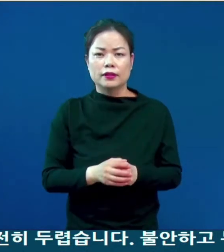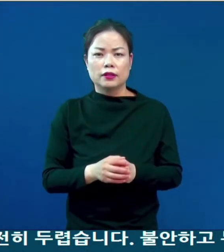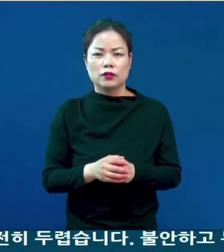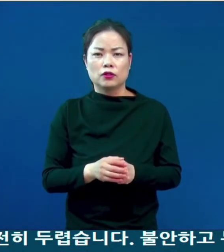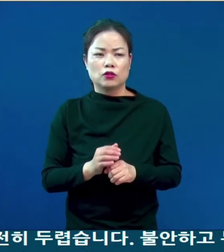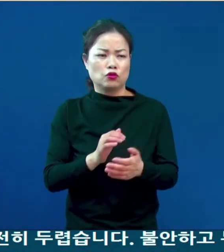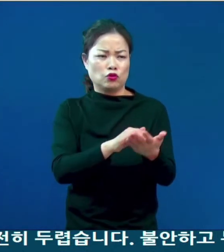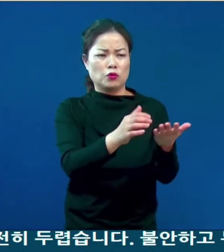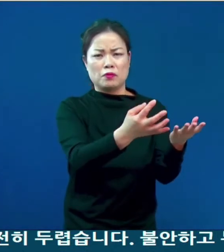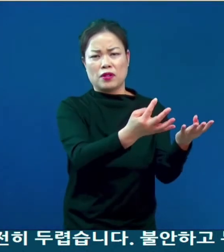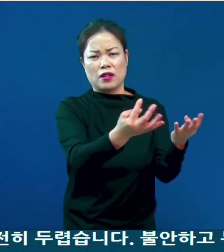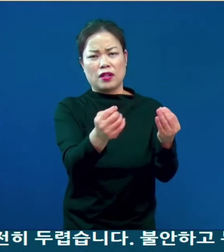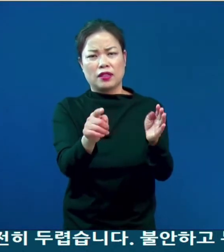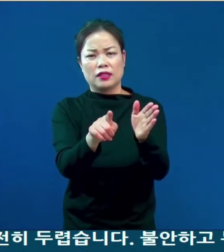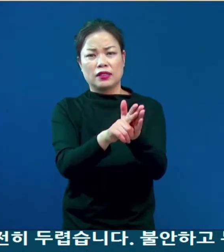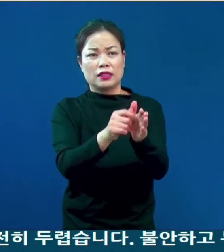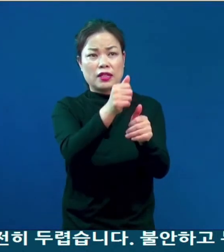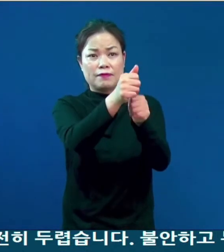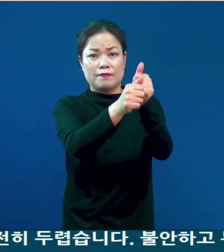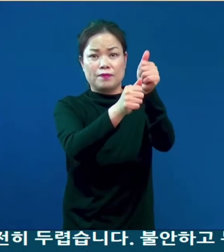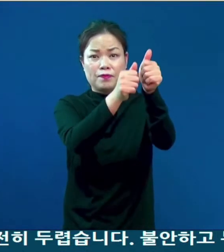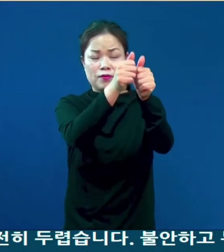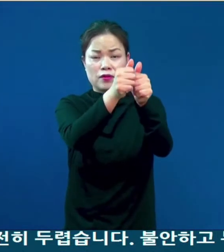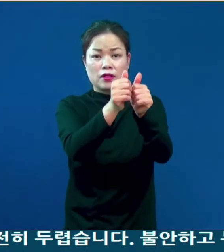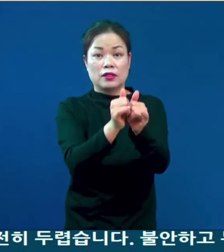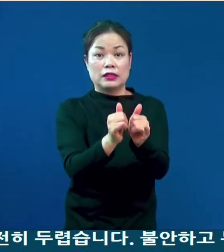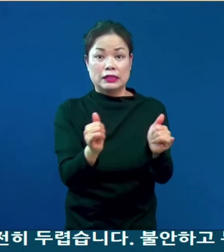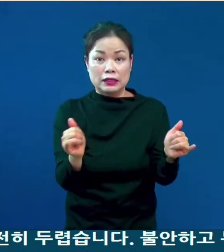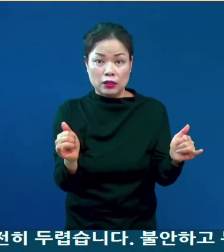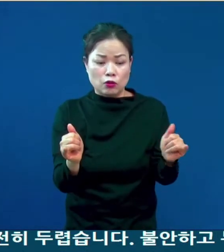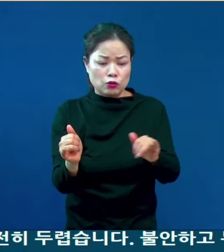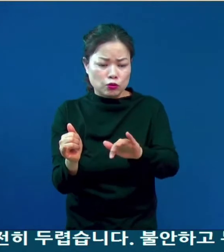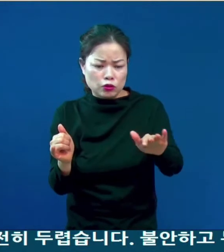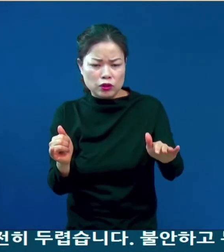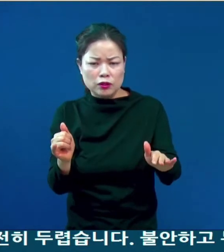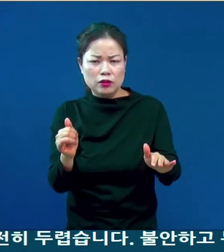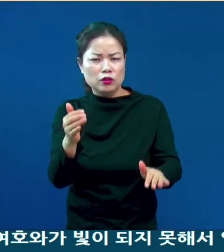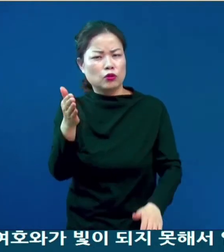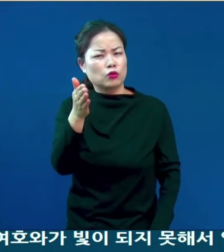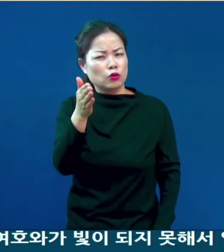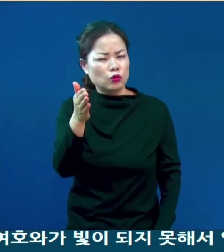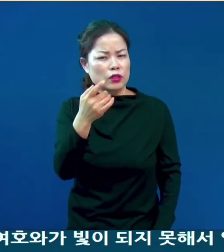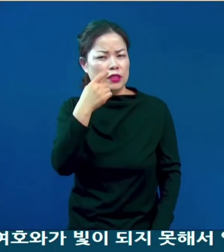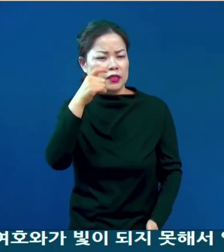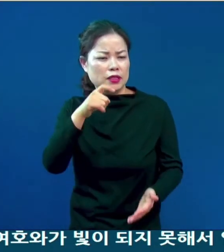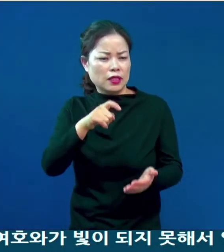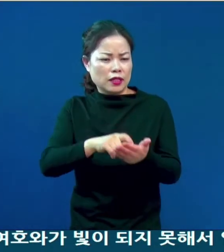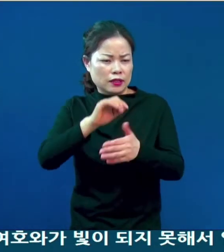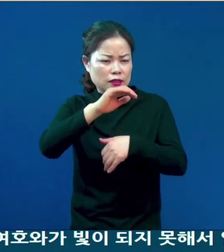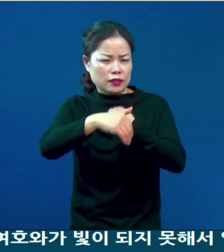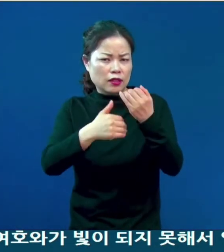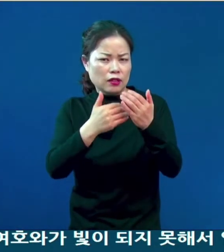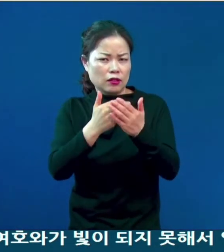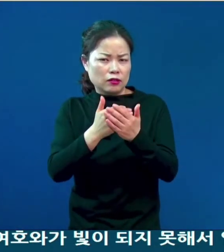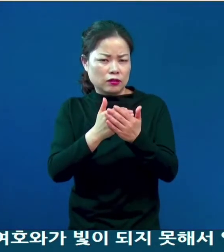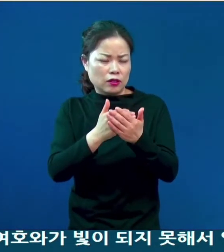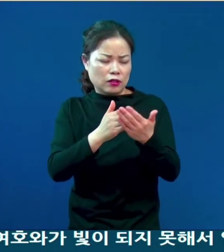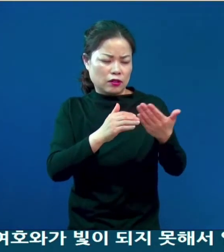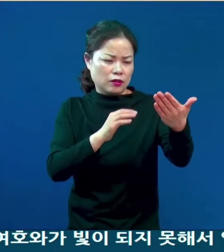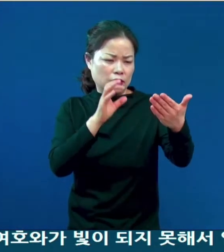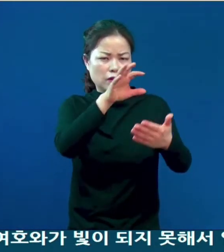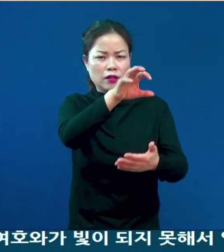우리 수많은 신앙의 선진들, 우리 신앙의 선조들은 우리만큼 더 쉽고 빠르게 성경을 접할